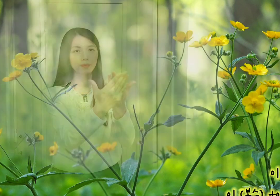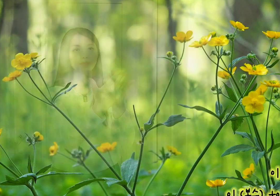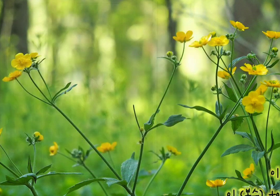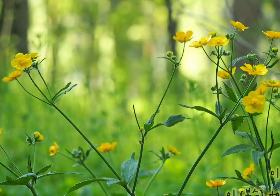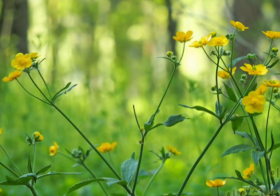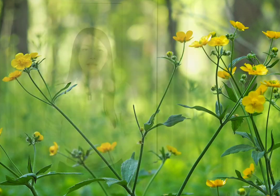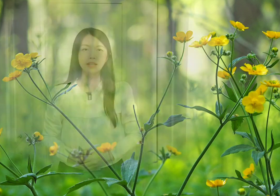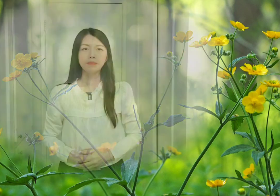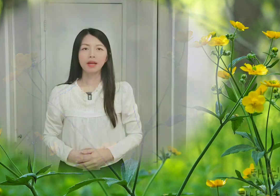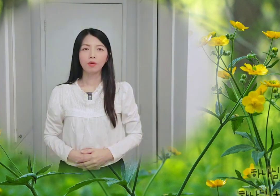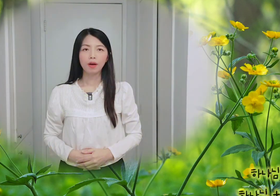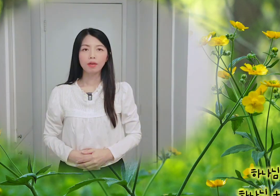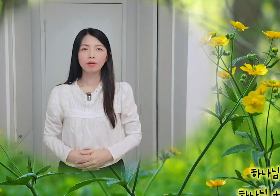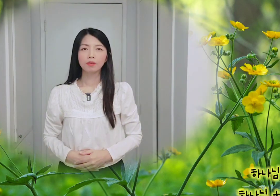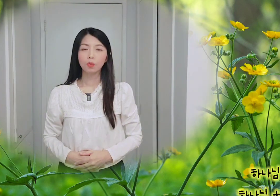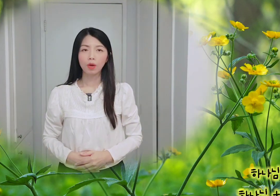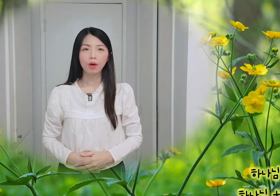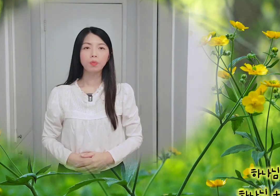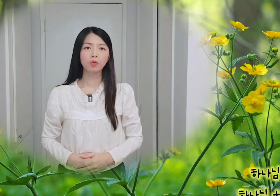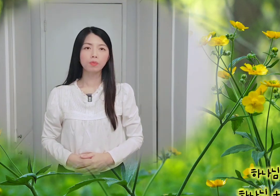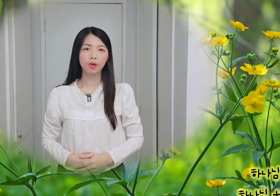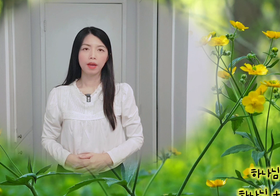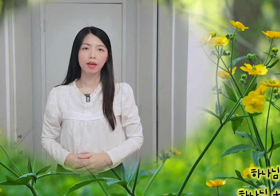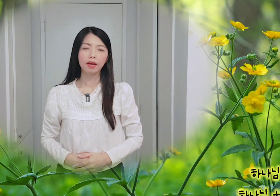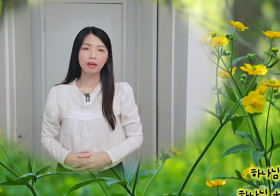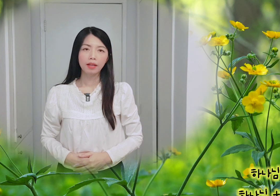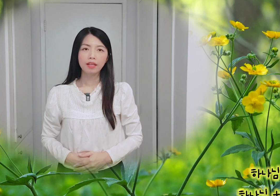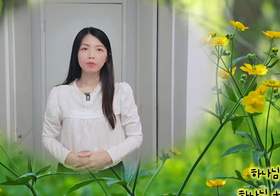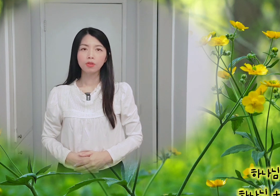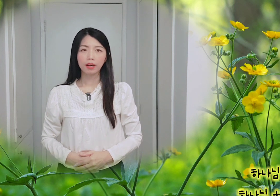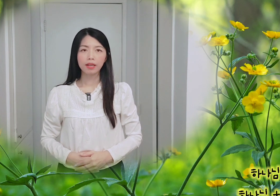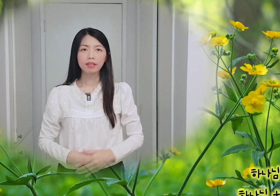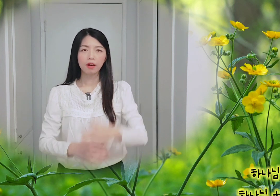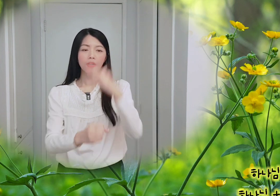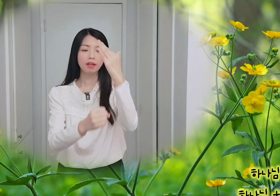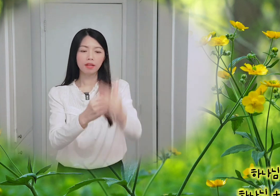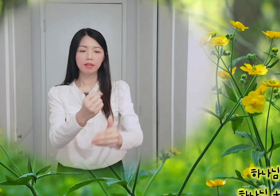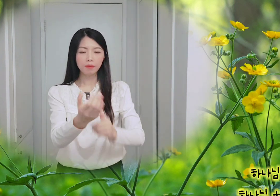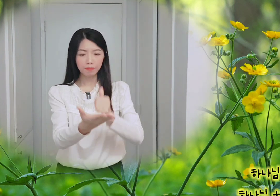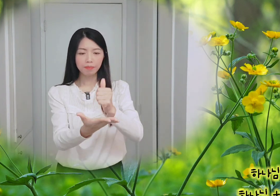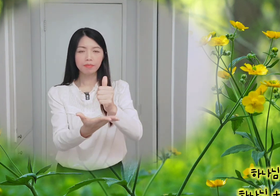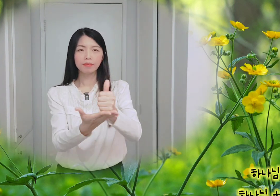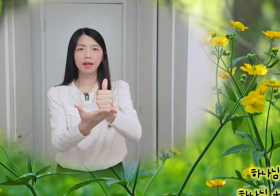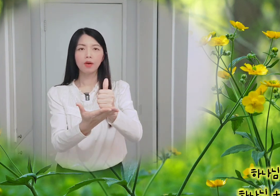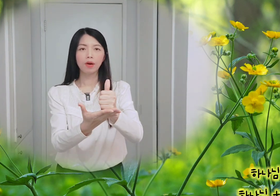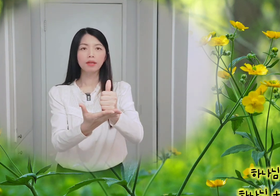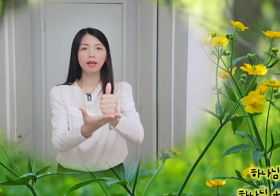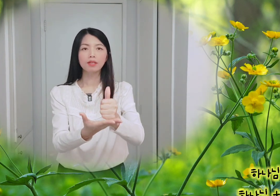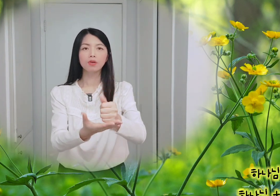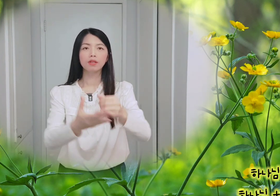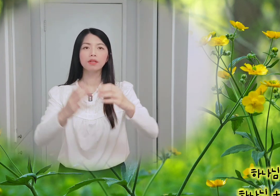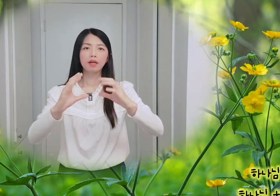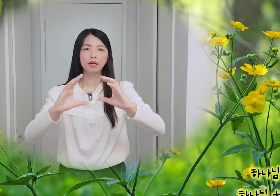만나주세요. 하나님 나라와 교회와 복음 위에. 하나님 수어는 아까 했죠. 하나님